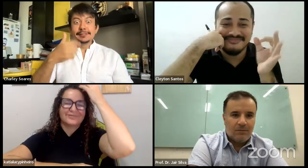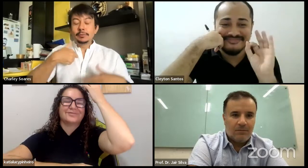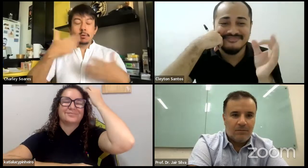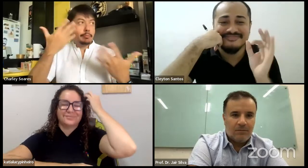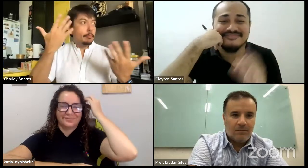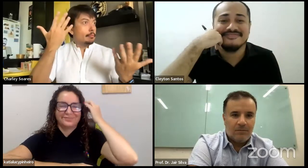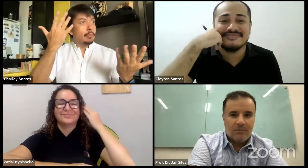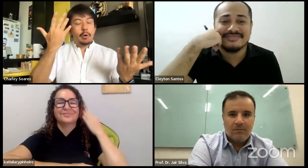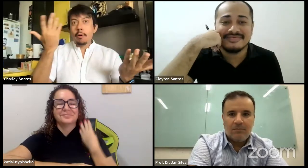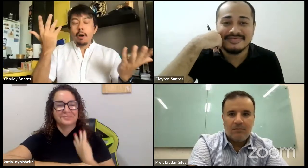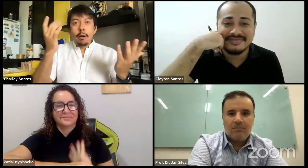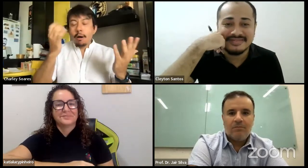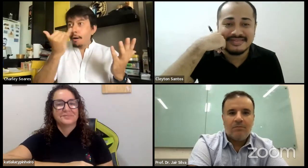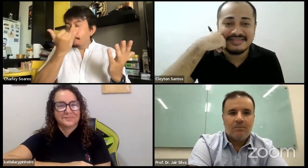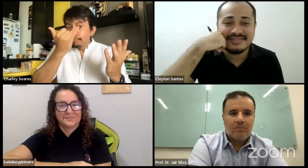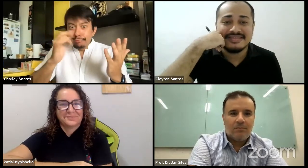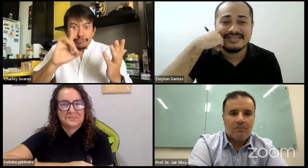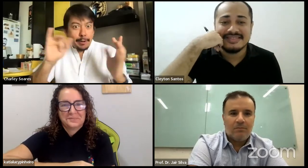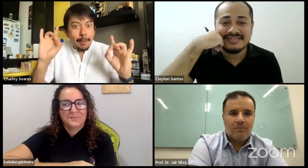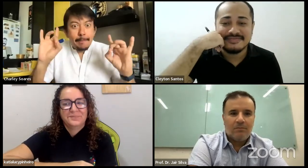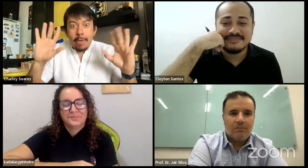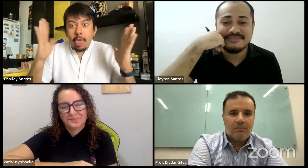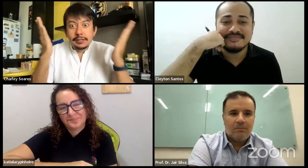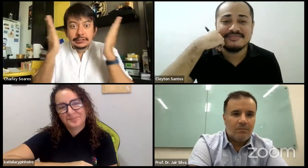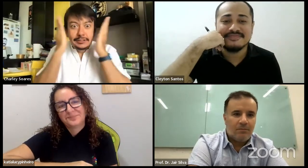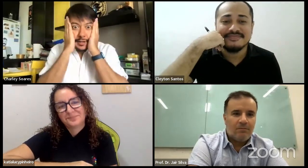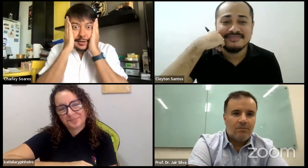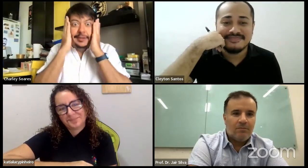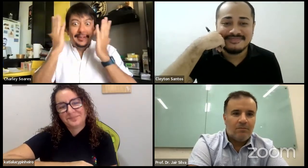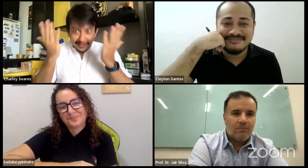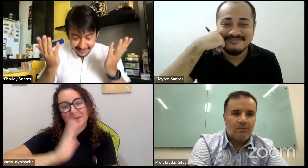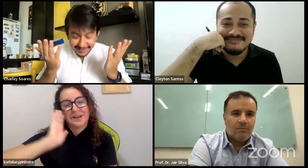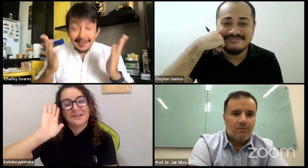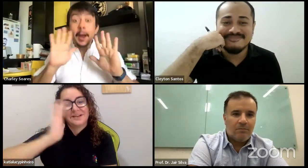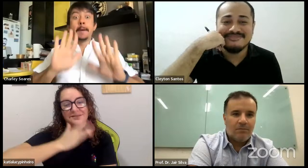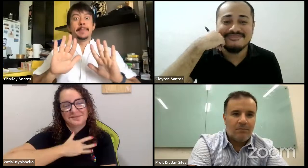eu fiz uma cirurgia e infelizmente eu não pude participar,